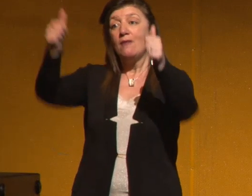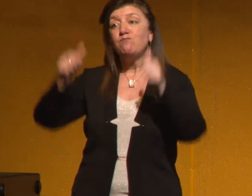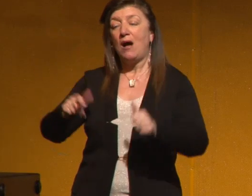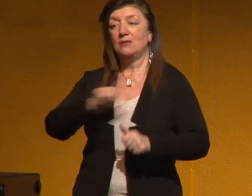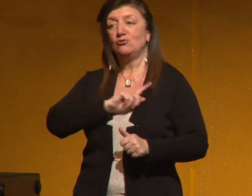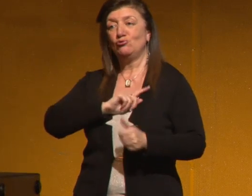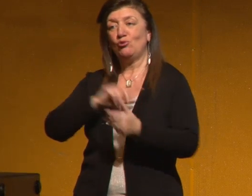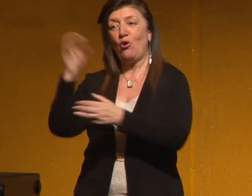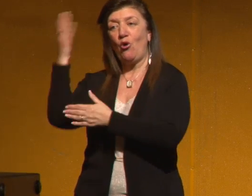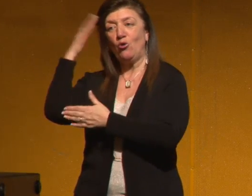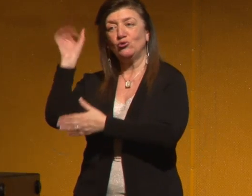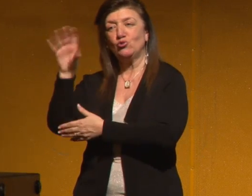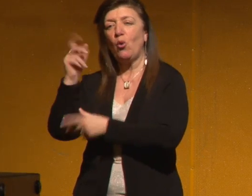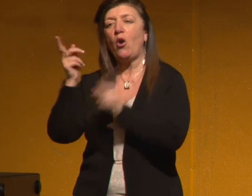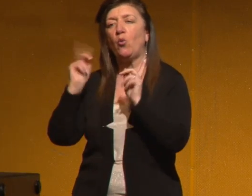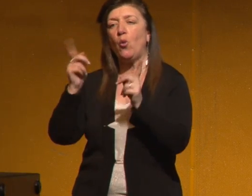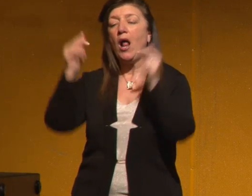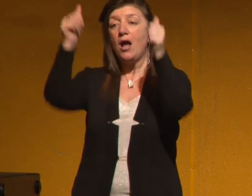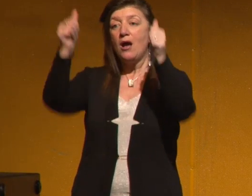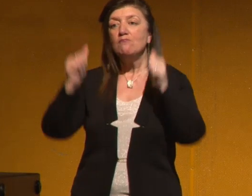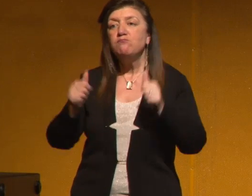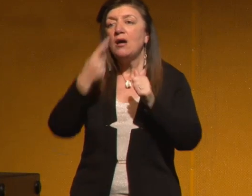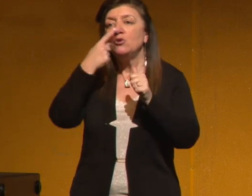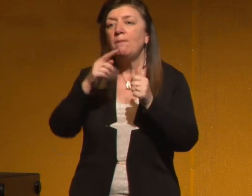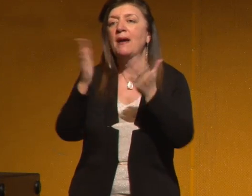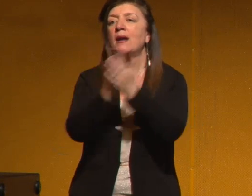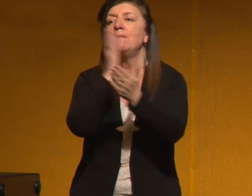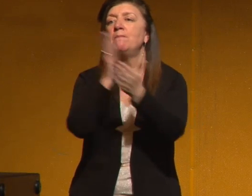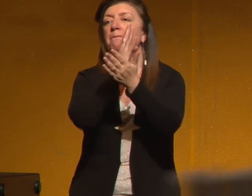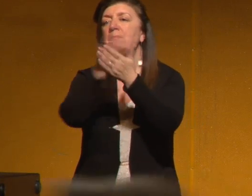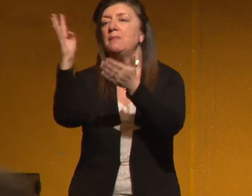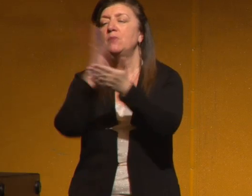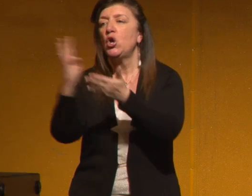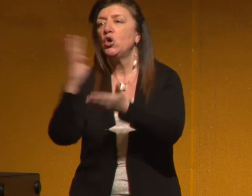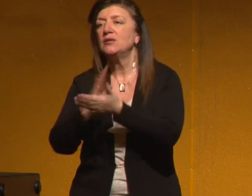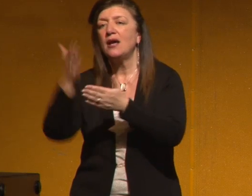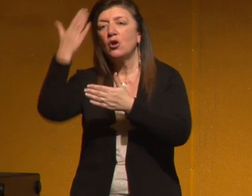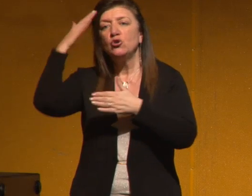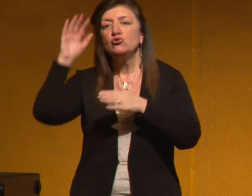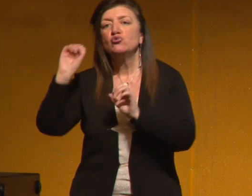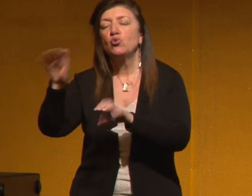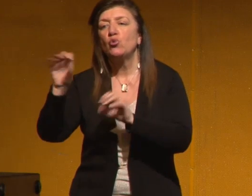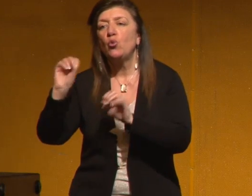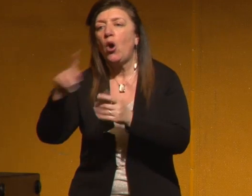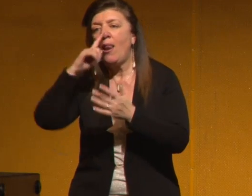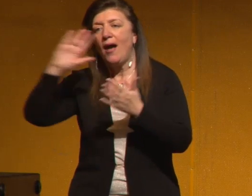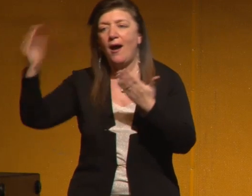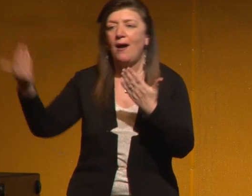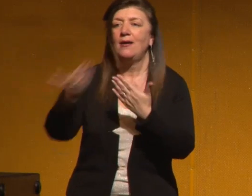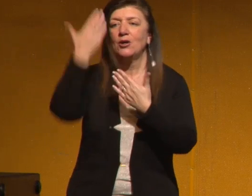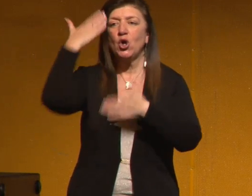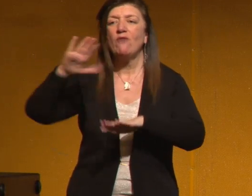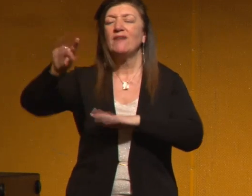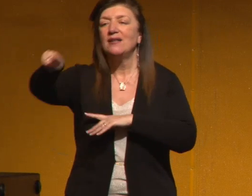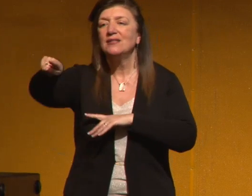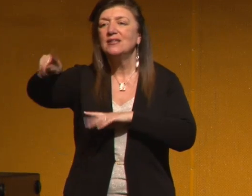molto felice il bando sulle biblioteche scolastiche innovative contenute nel piano della scuola digitale oltre